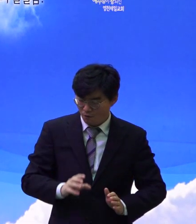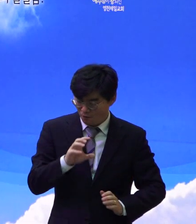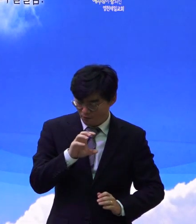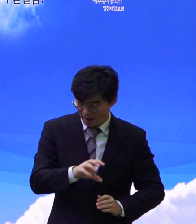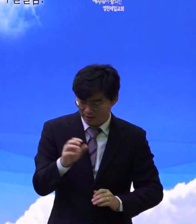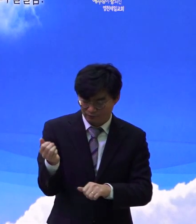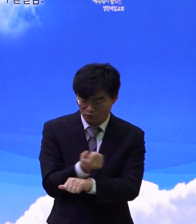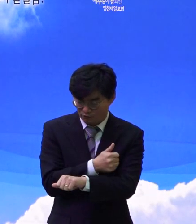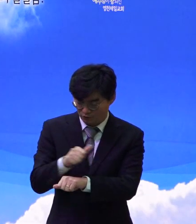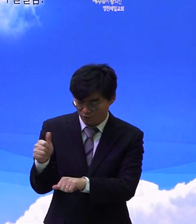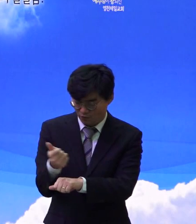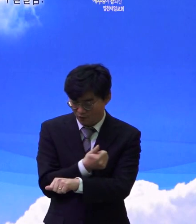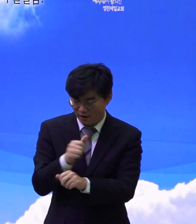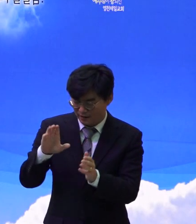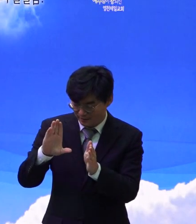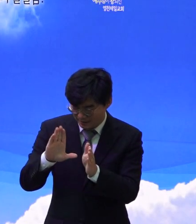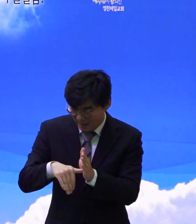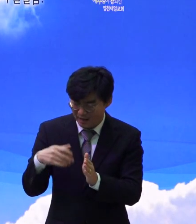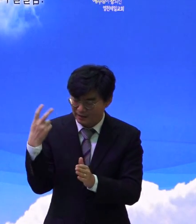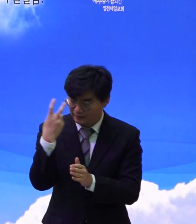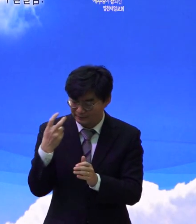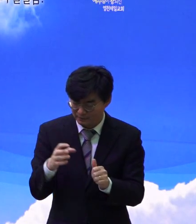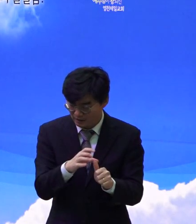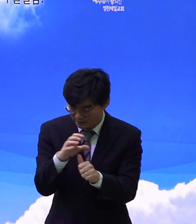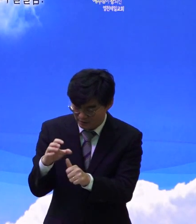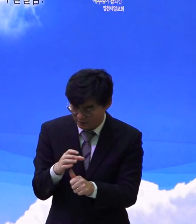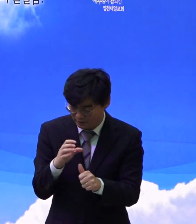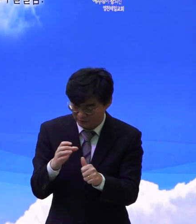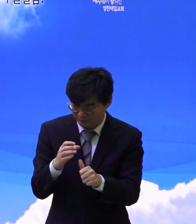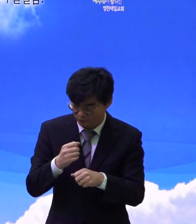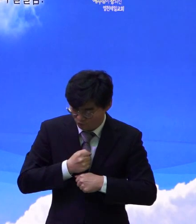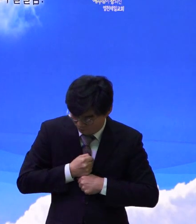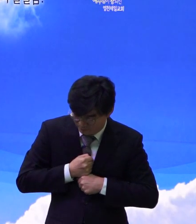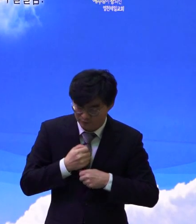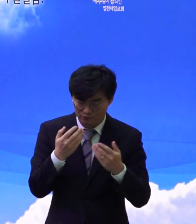발걸음을 지켜주시고 보호하여 주옵소서.